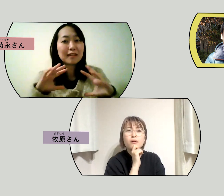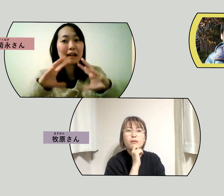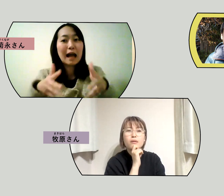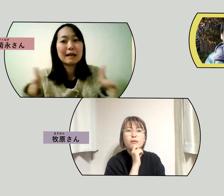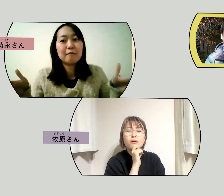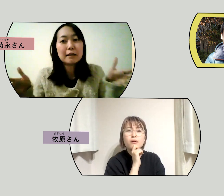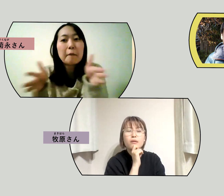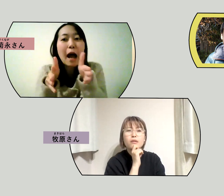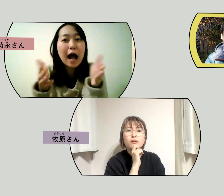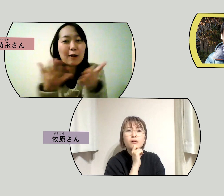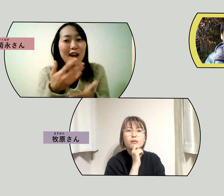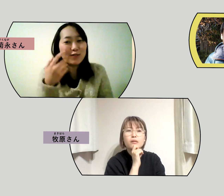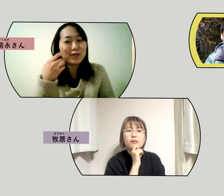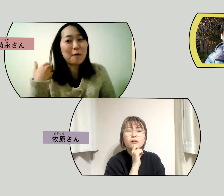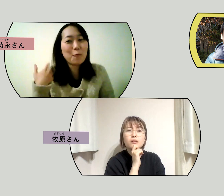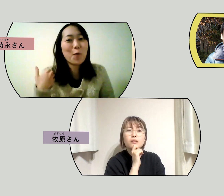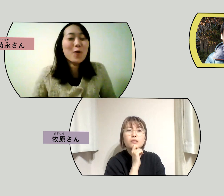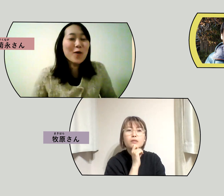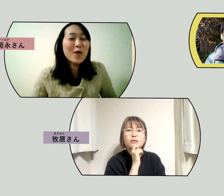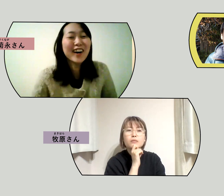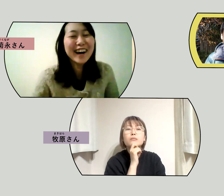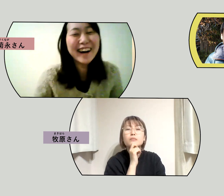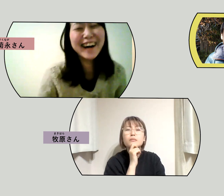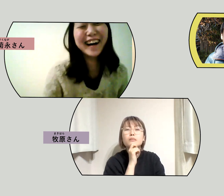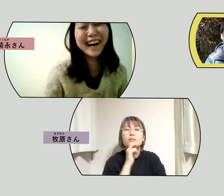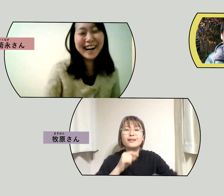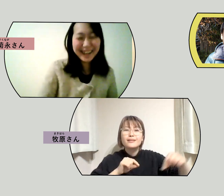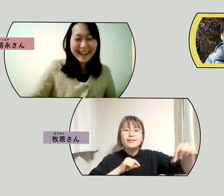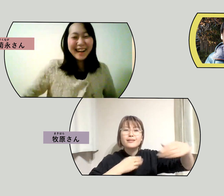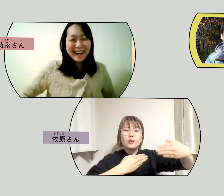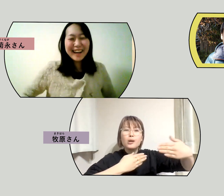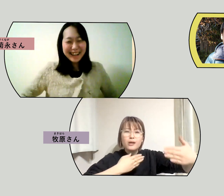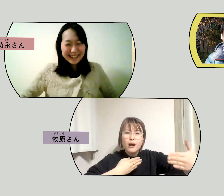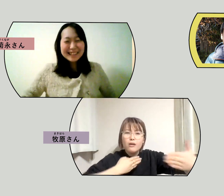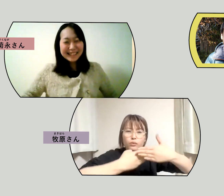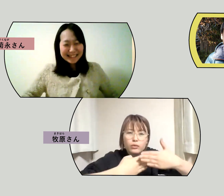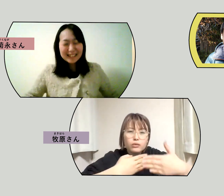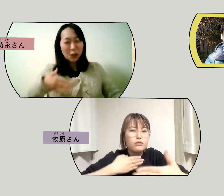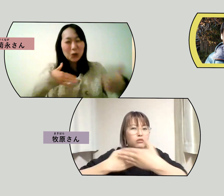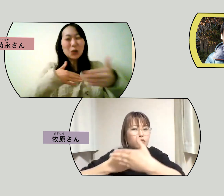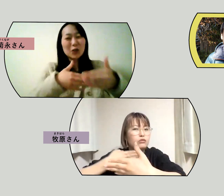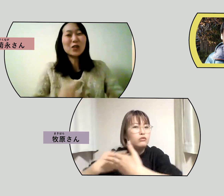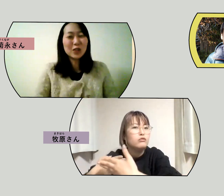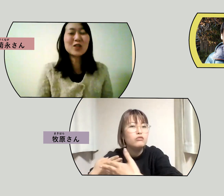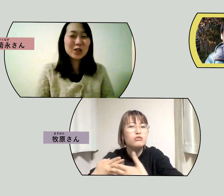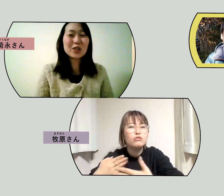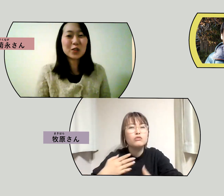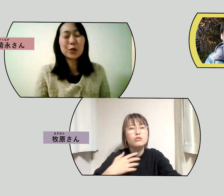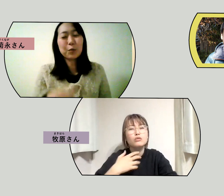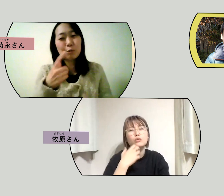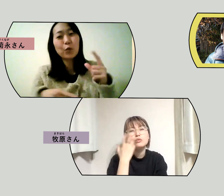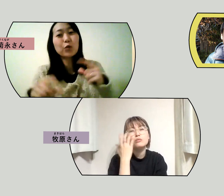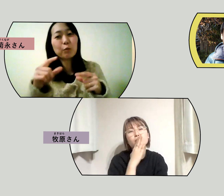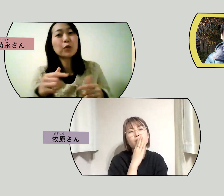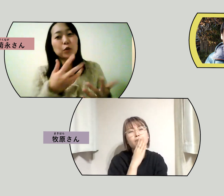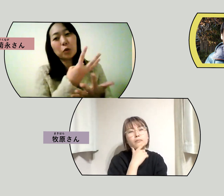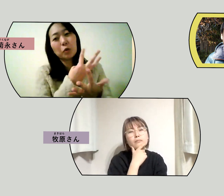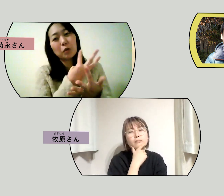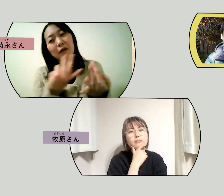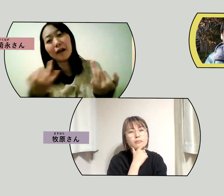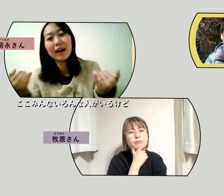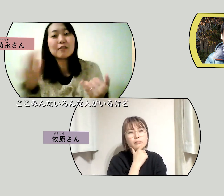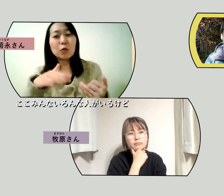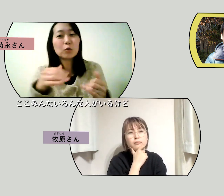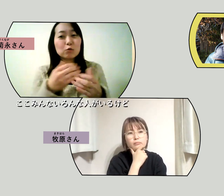も意外と世界は狭くなるかもしれないなって思ったりもします距離がすごい近くなるかもしれないです